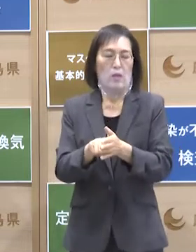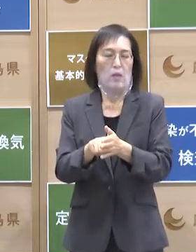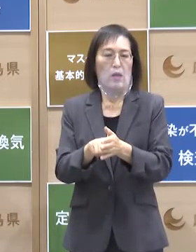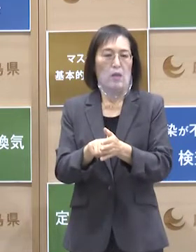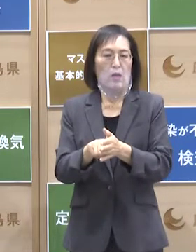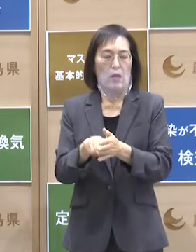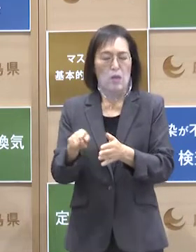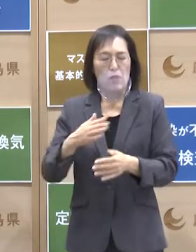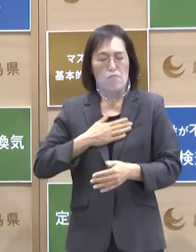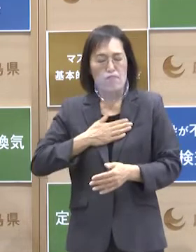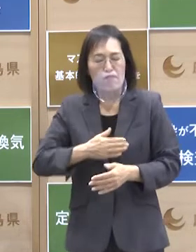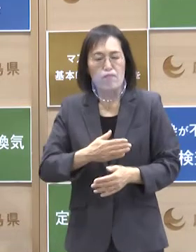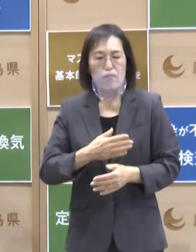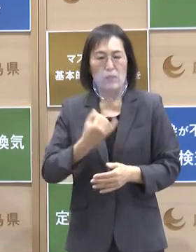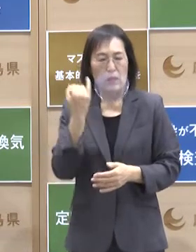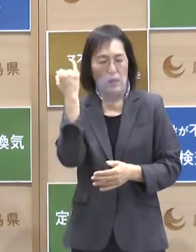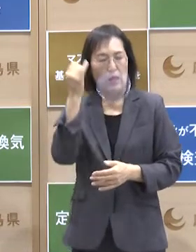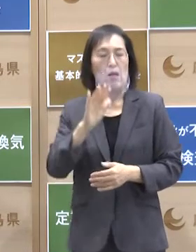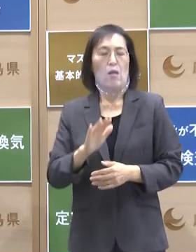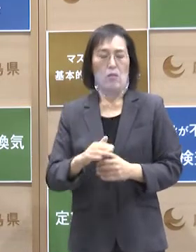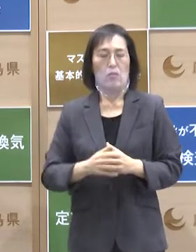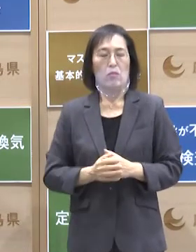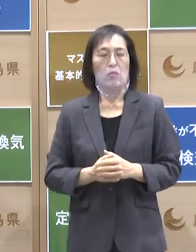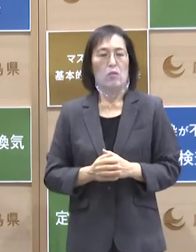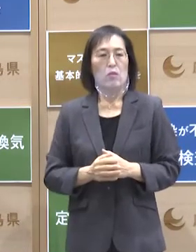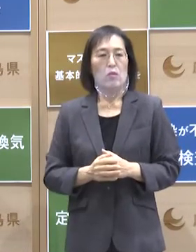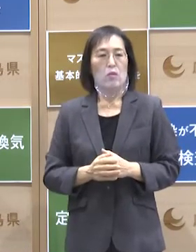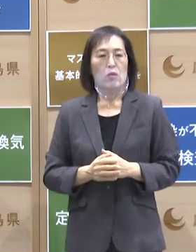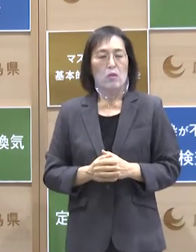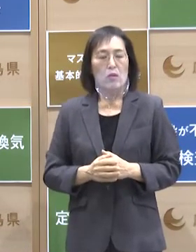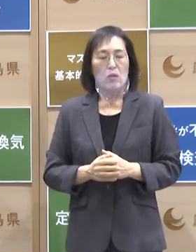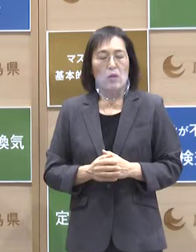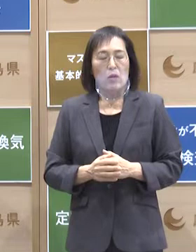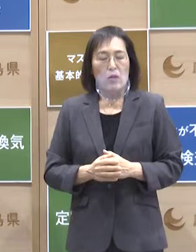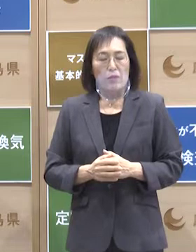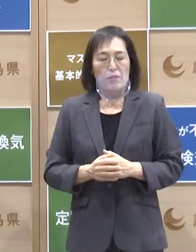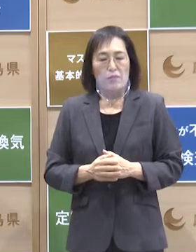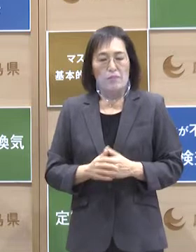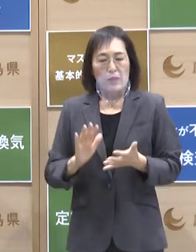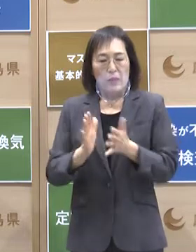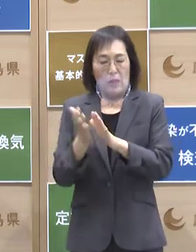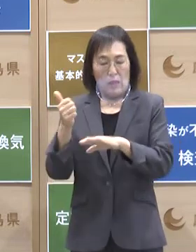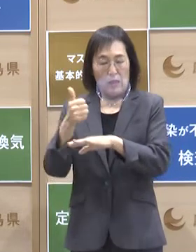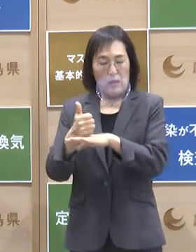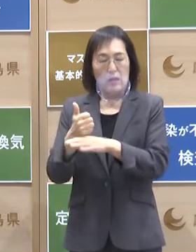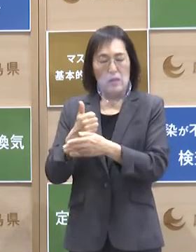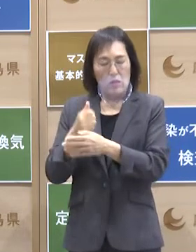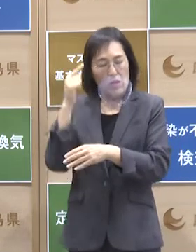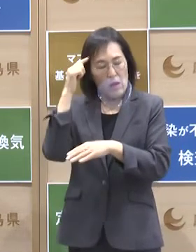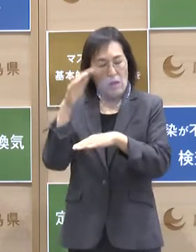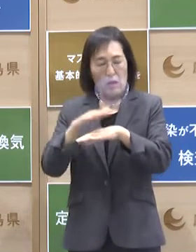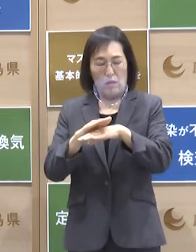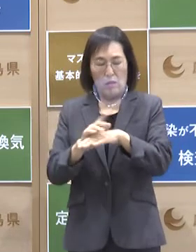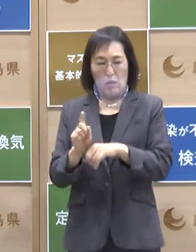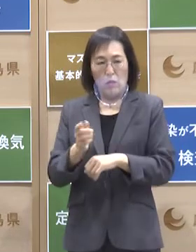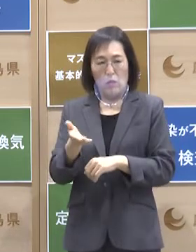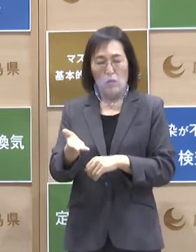っています。知事の、この方針についてのお考えを聞かせてください。